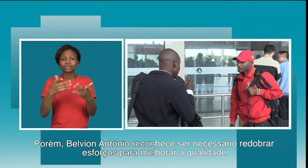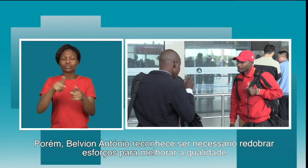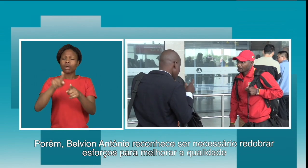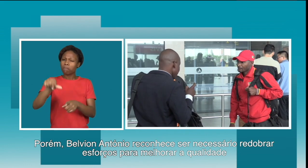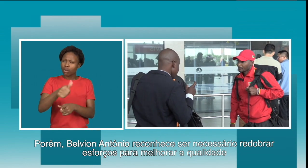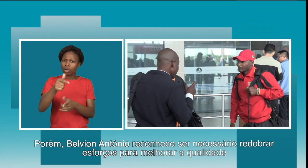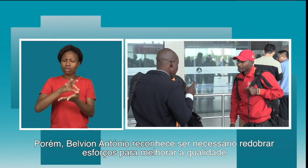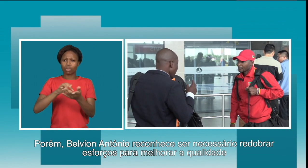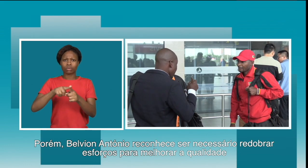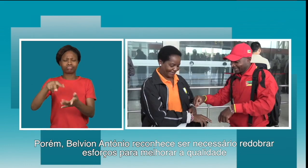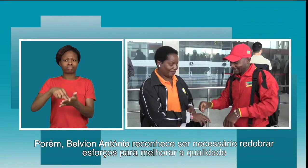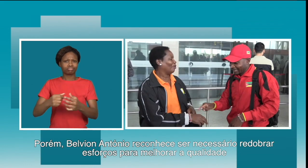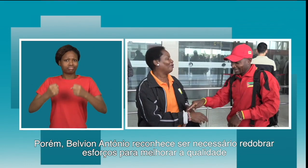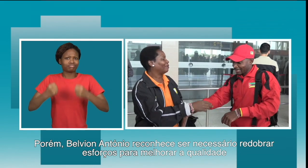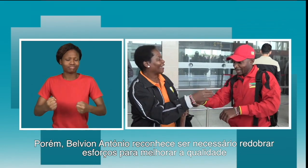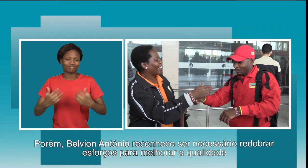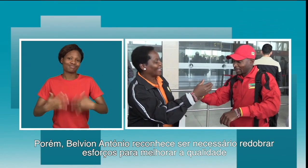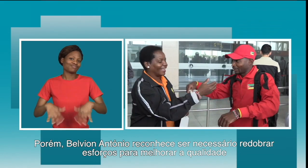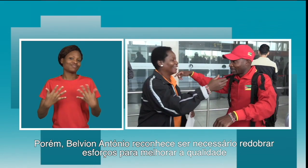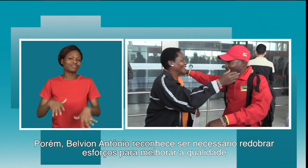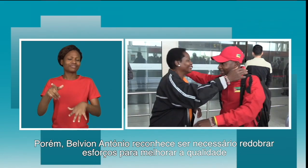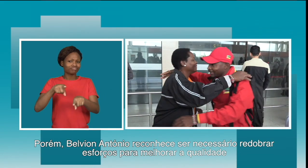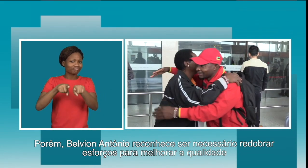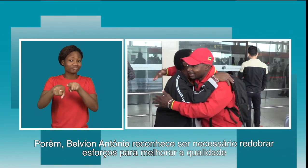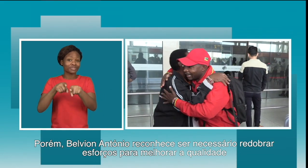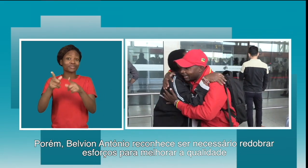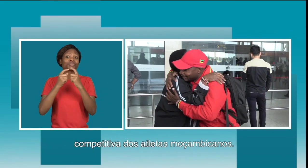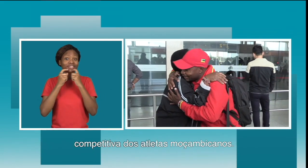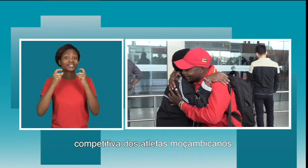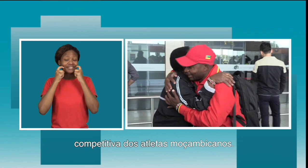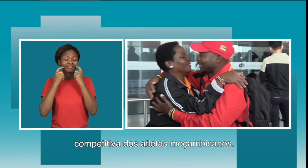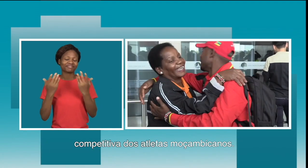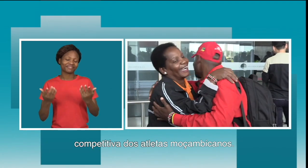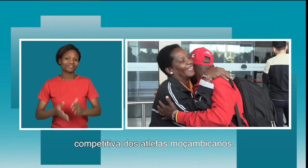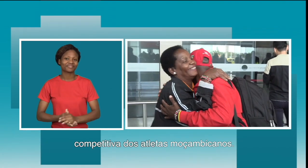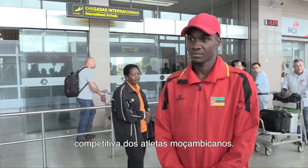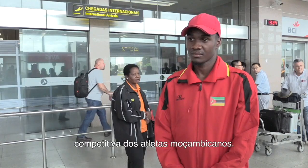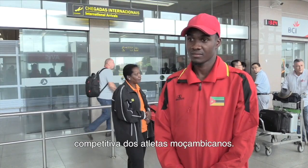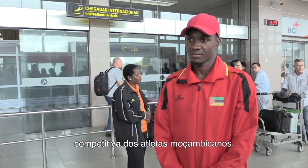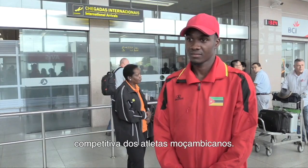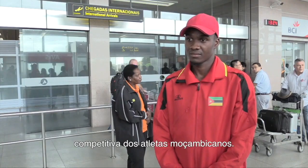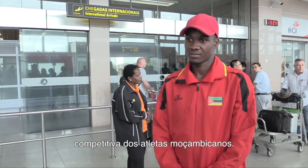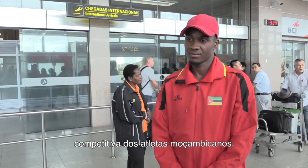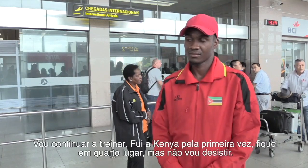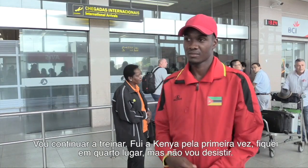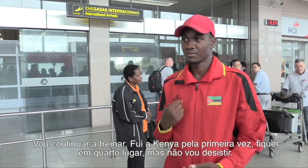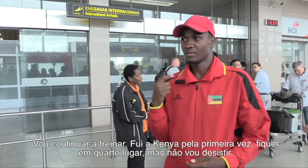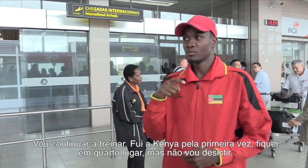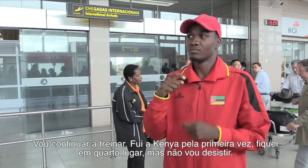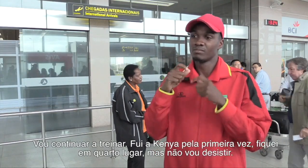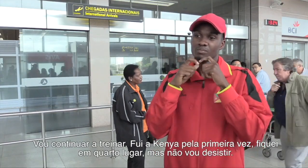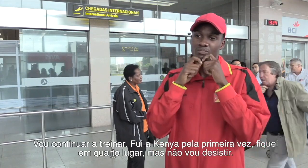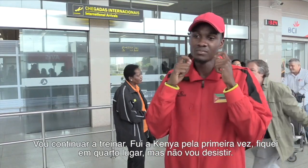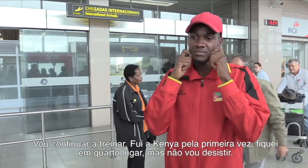reconhece ser necessário redobrar esforços para melhorar a qualidade competitiva dos atletas moçambicanos.